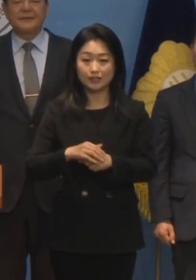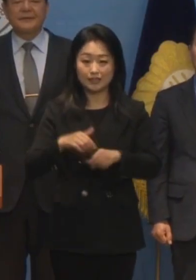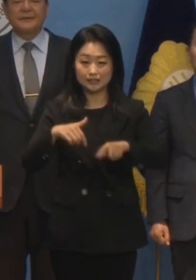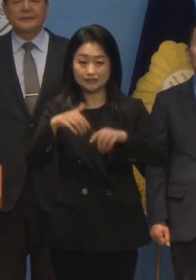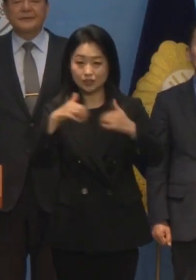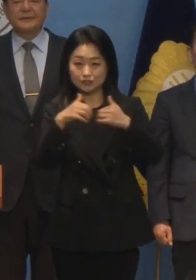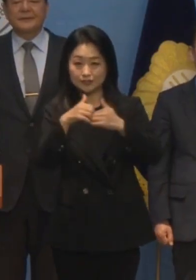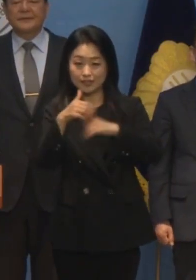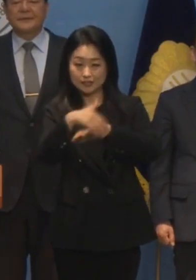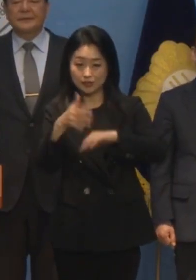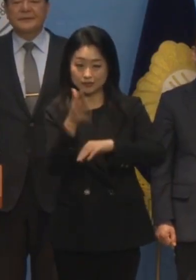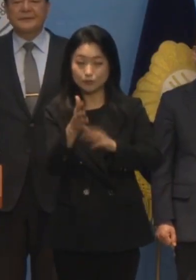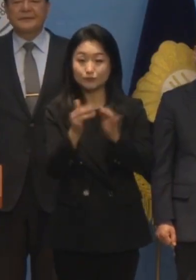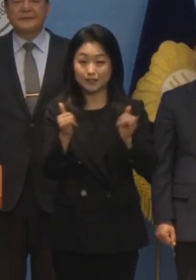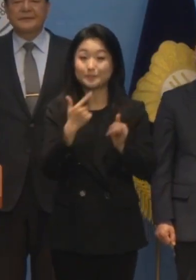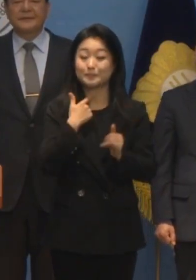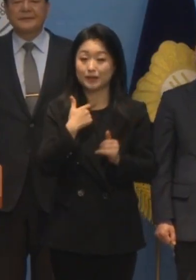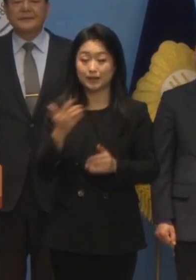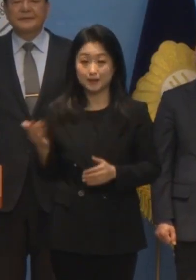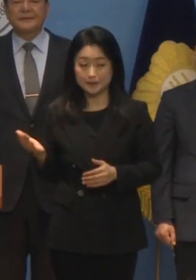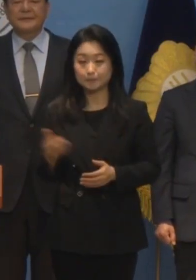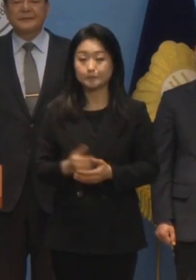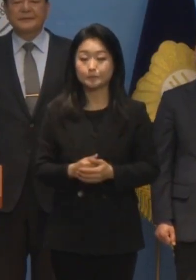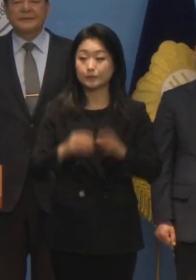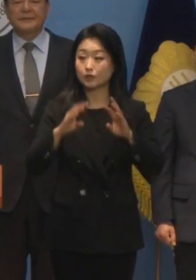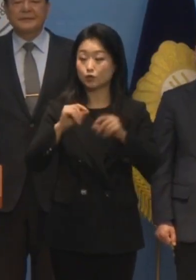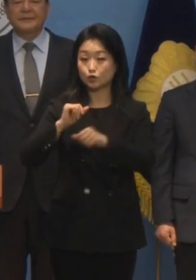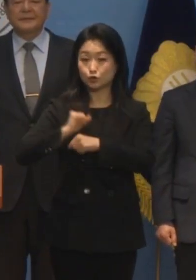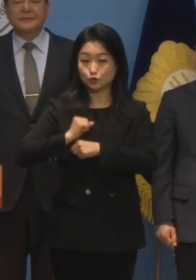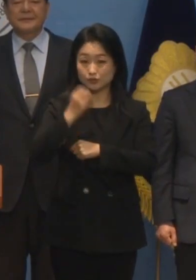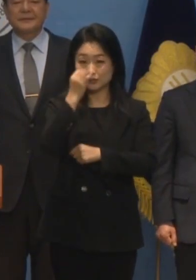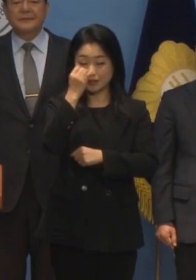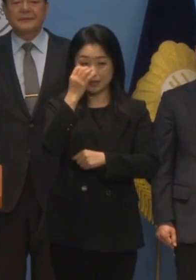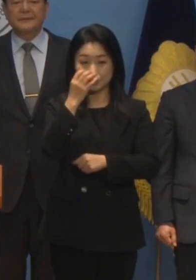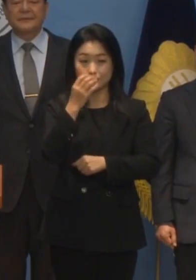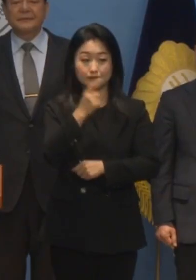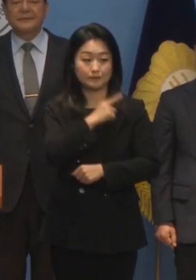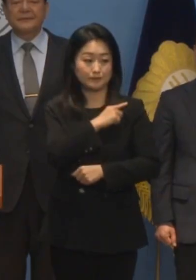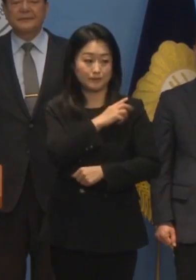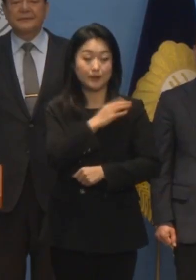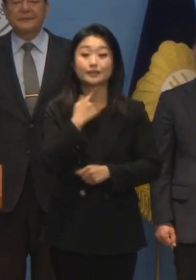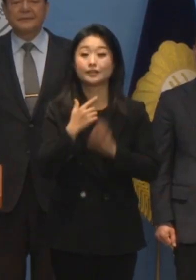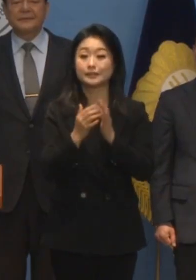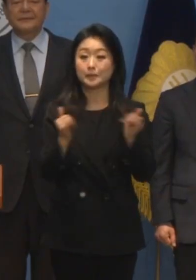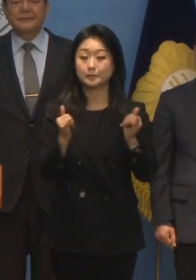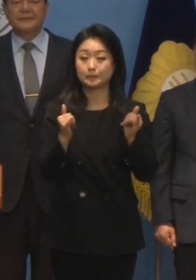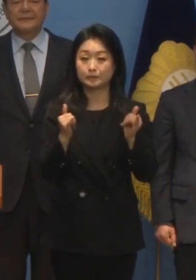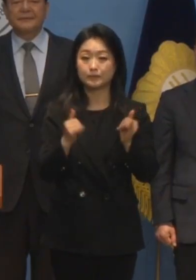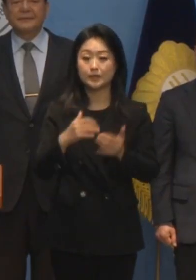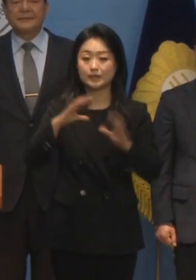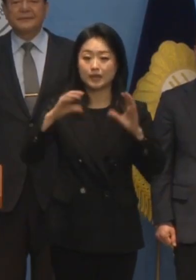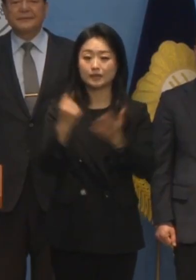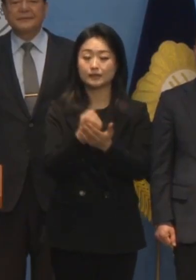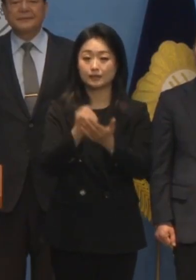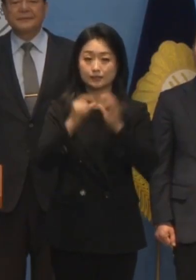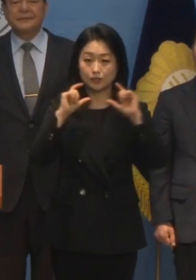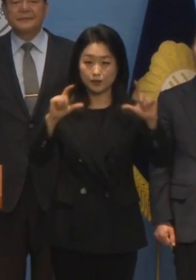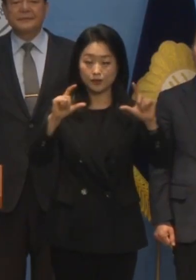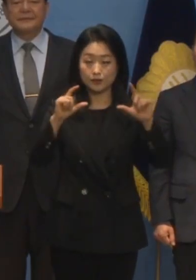윤석열 대통령 퇴진을 요구하는 예비역 장군 시국선언, 국민의 생명과 안전을